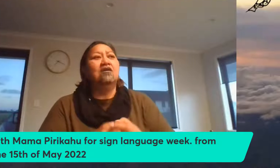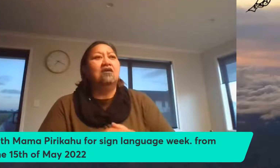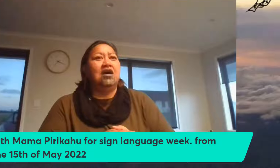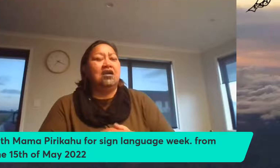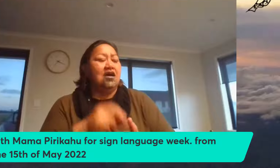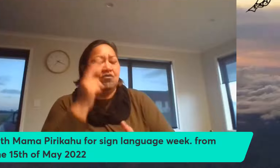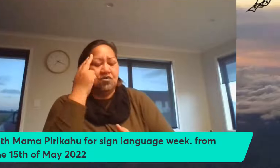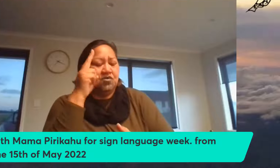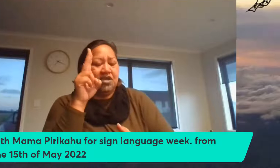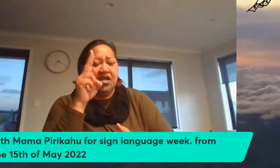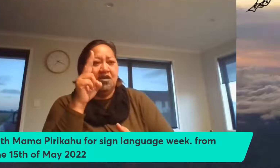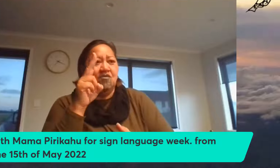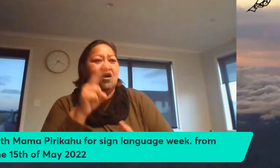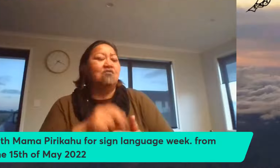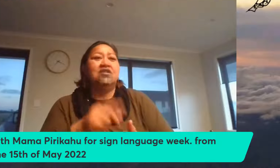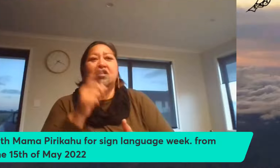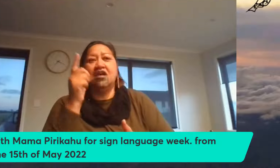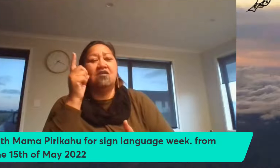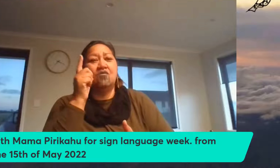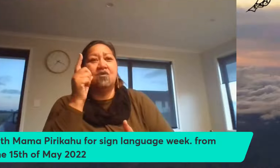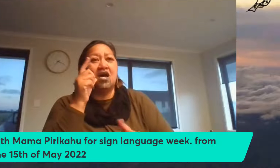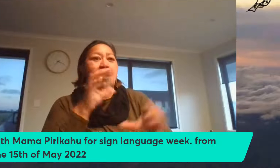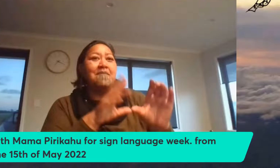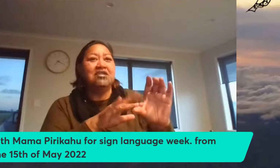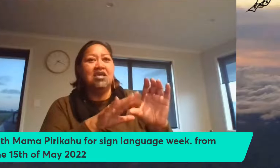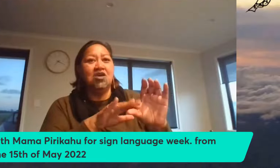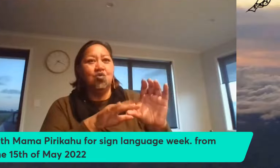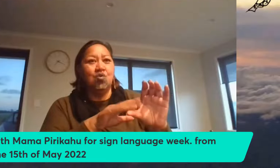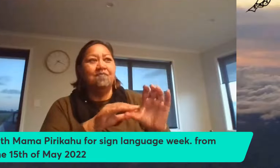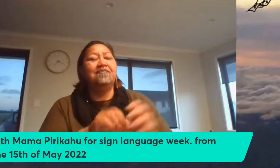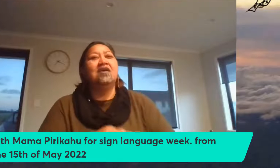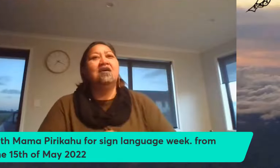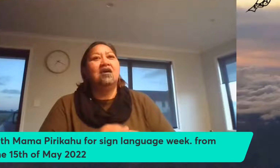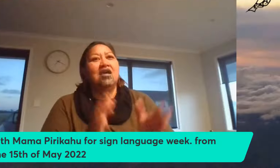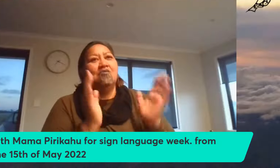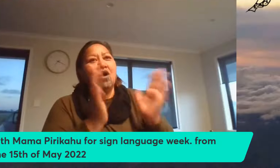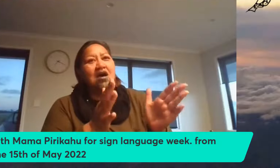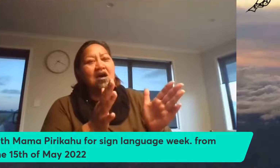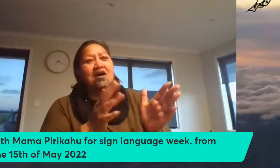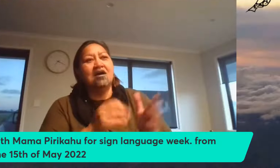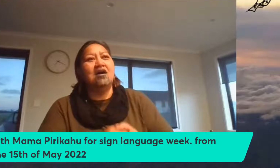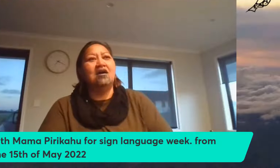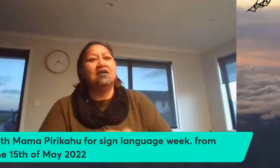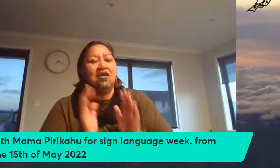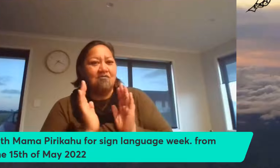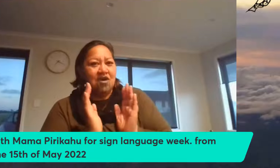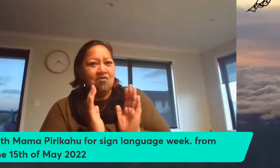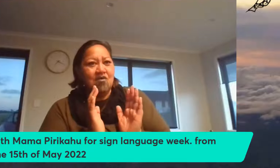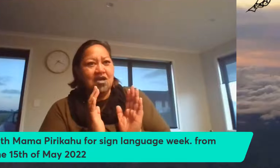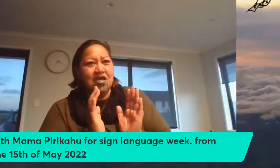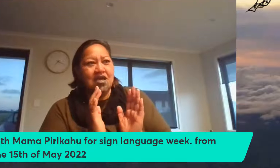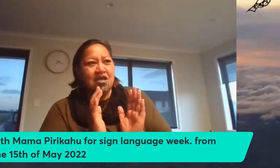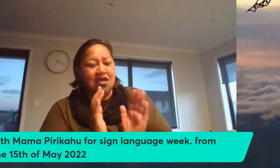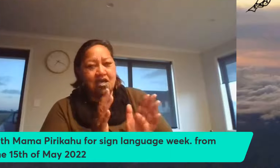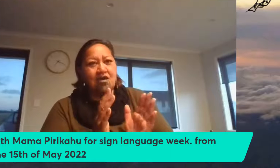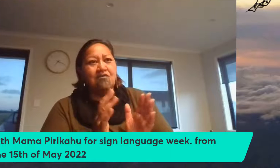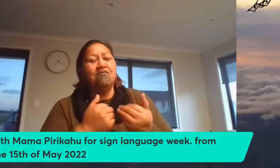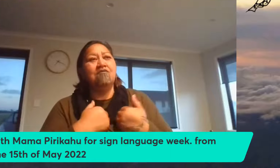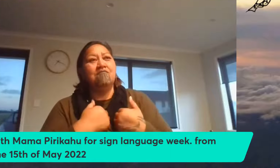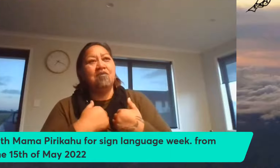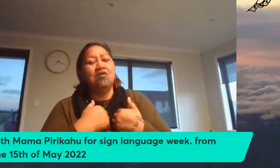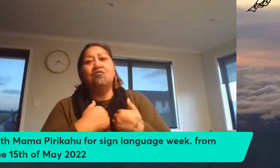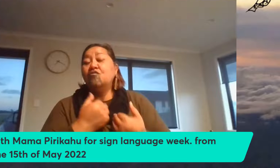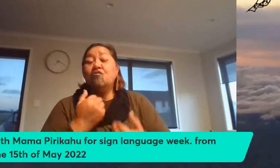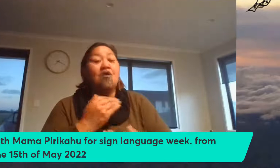ki rā koto nei ingoa ko te akoranga matihiko. He wāhanga kia wai o ake e